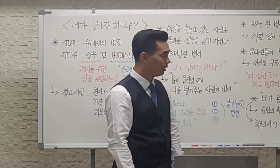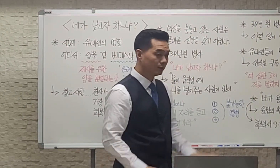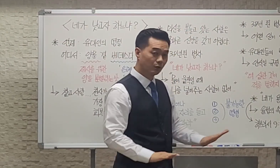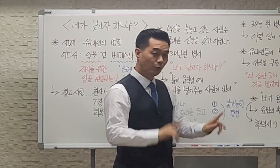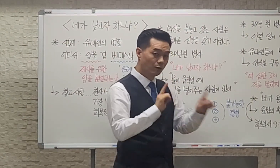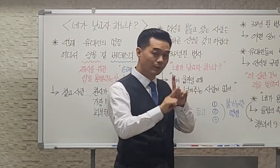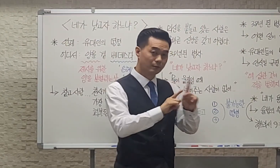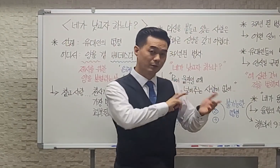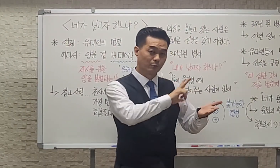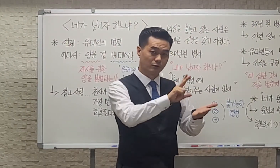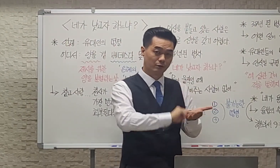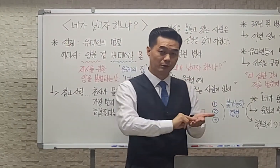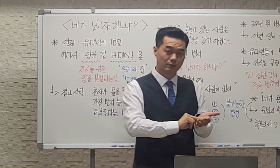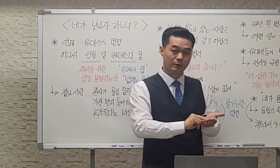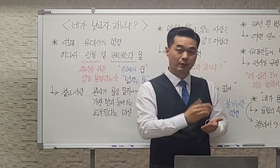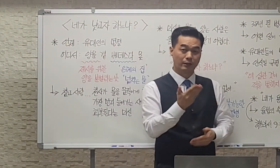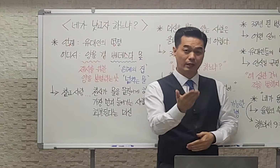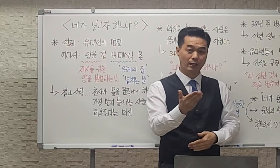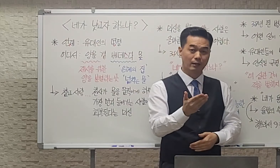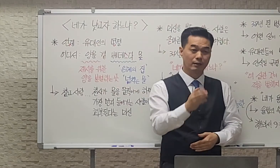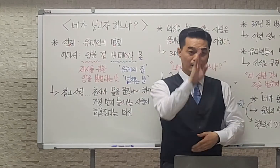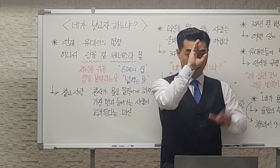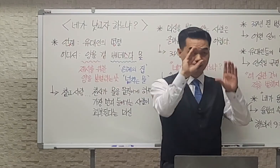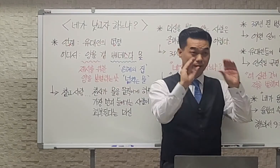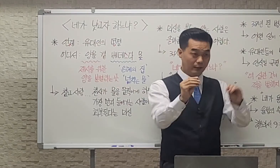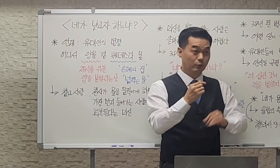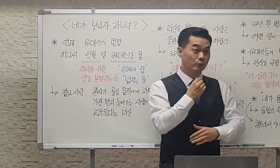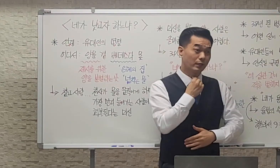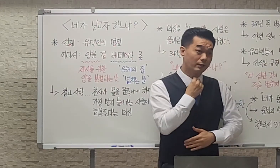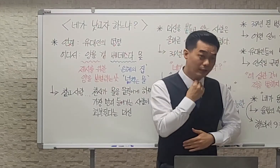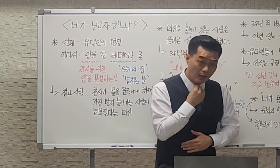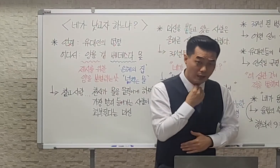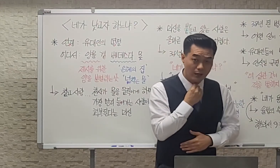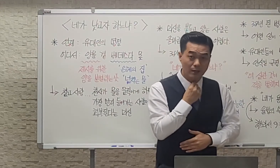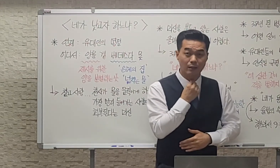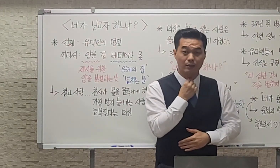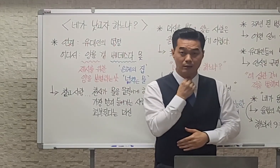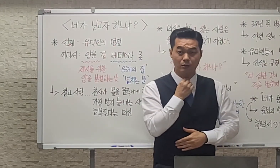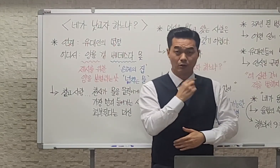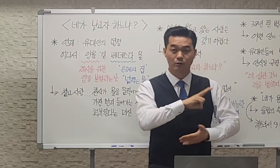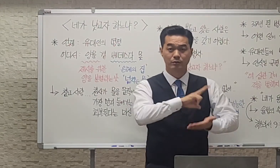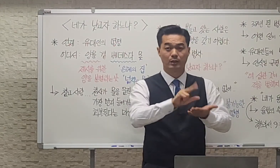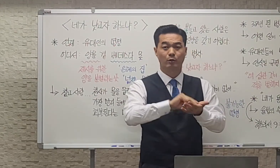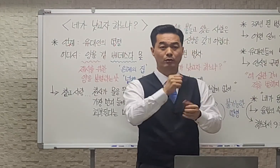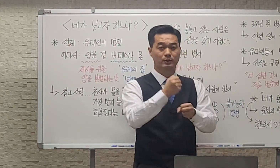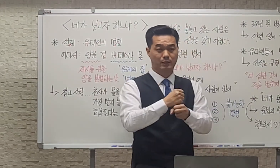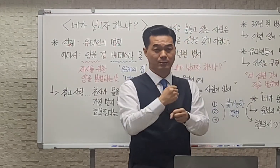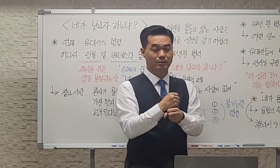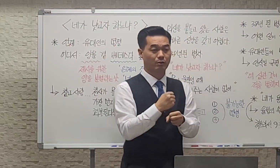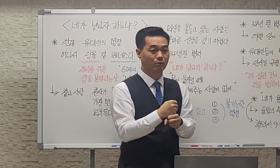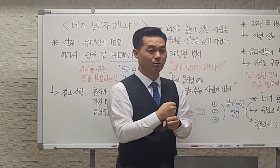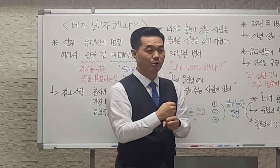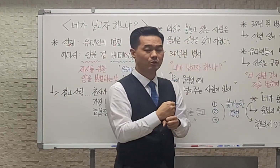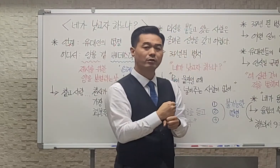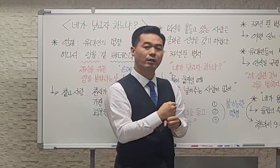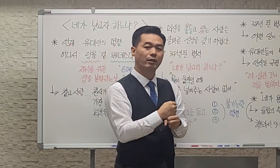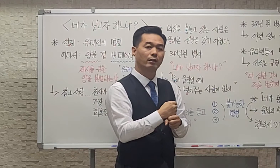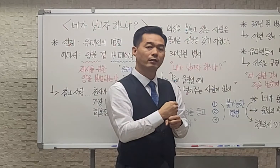저는 오늘 말씀의 제목을 내가 낫고자 하느냐? 라는 걸로 제목을 잡았어요. 그런데